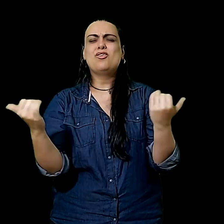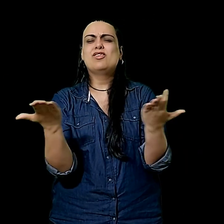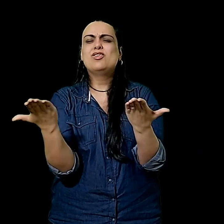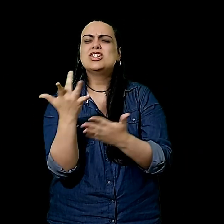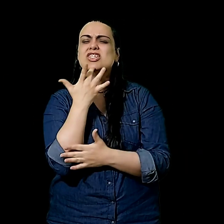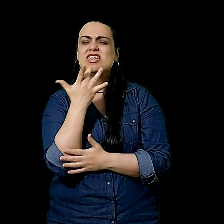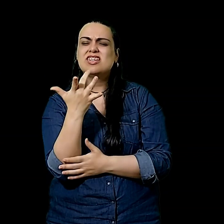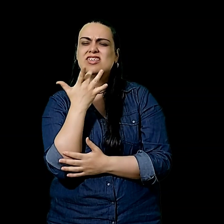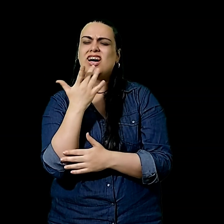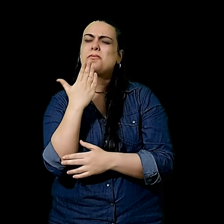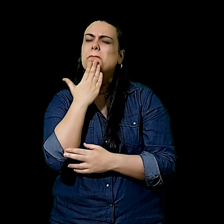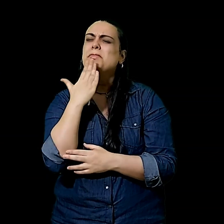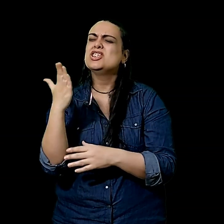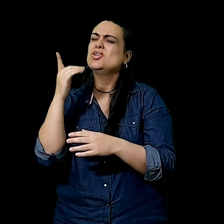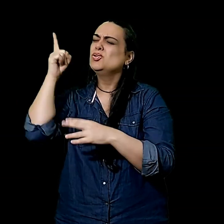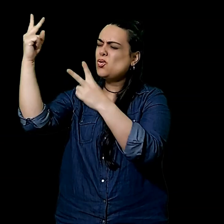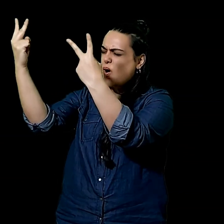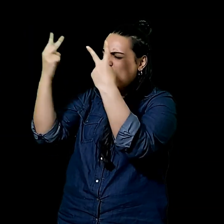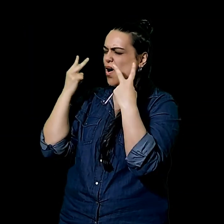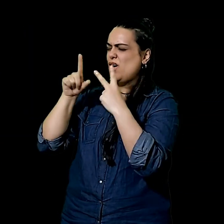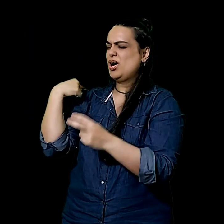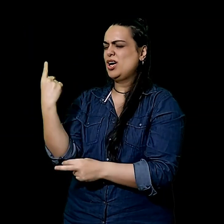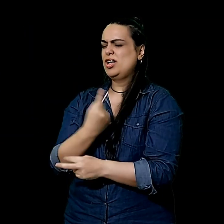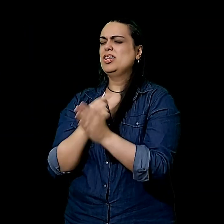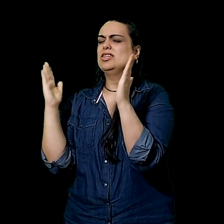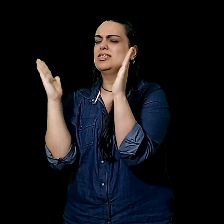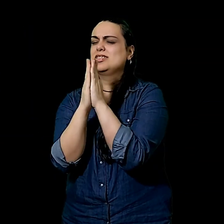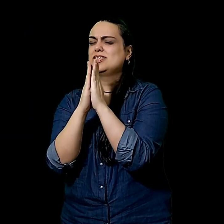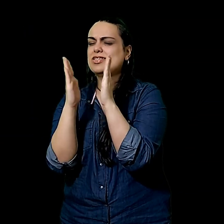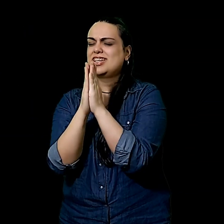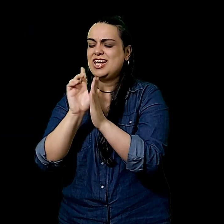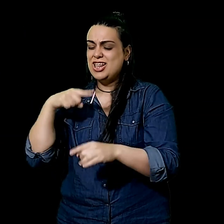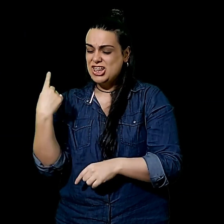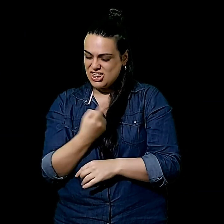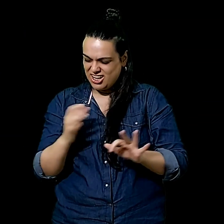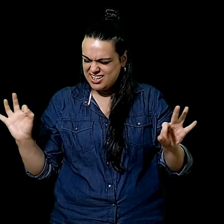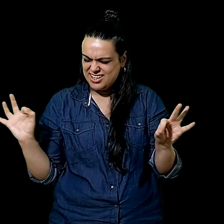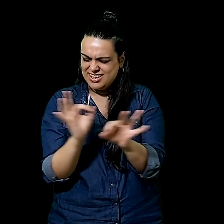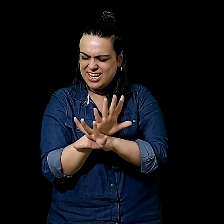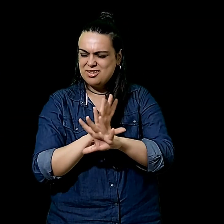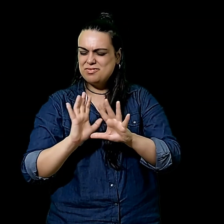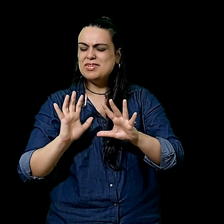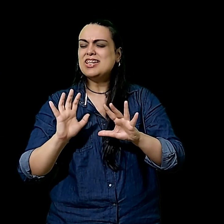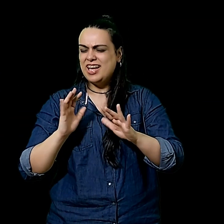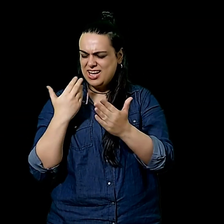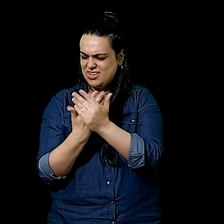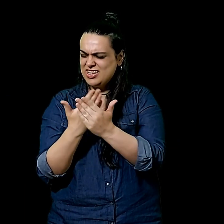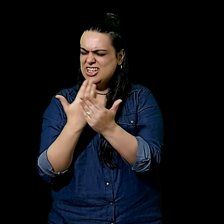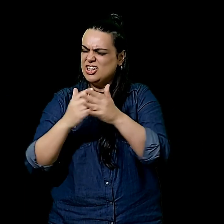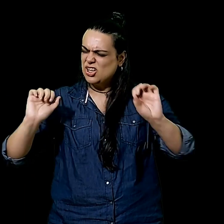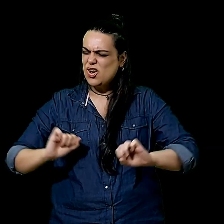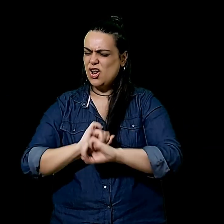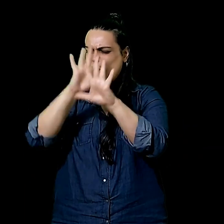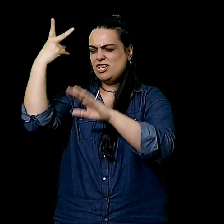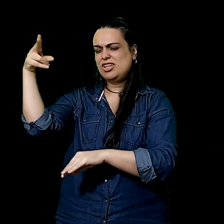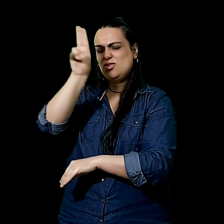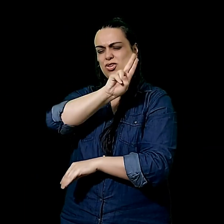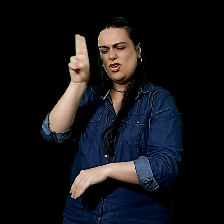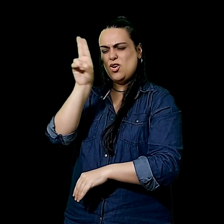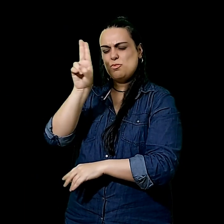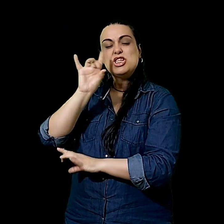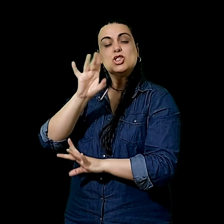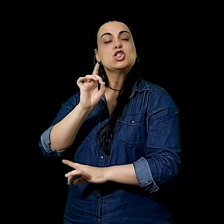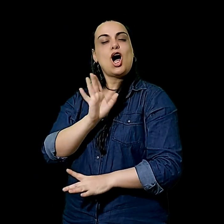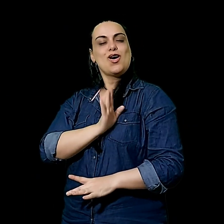dia, ouve a nossa súplica, para que possamos fechar esse ciclo glorificando ao Teu nome, não apenas através dos